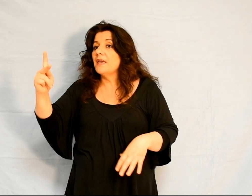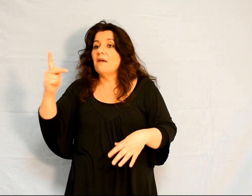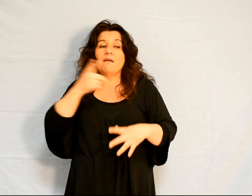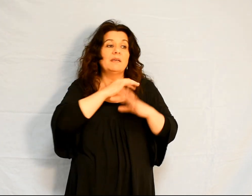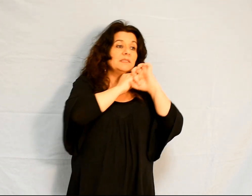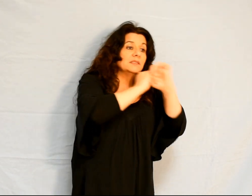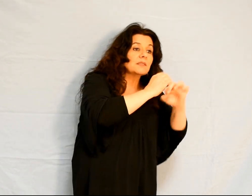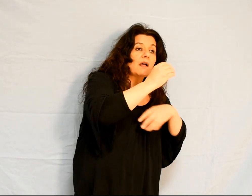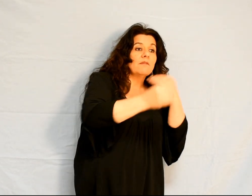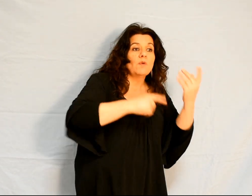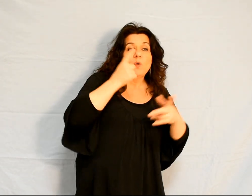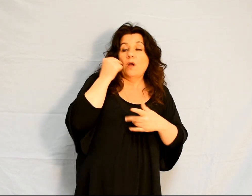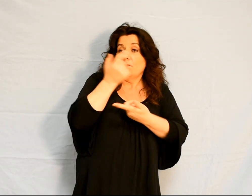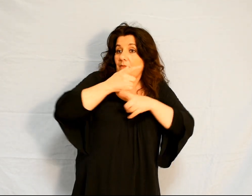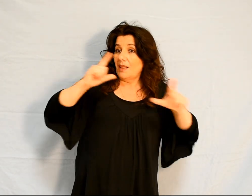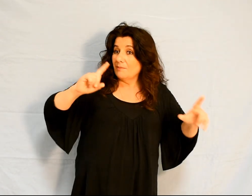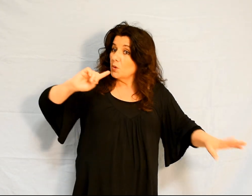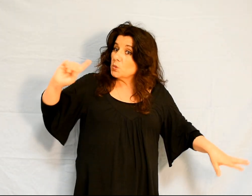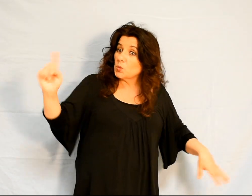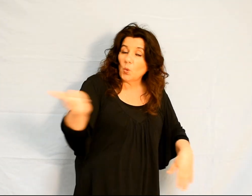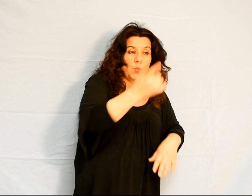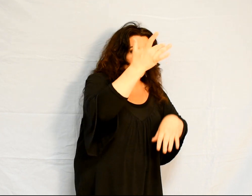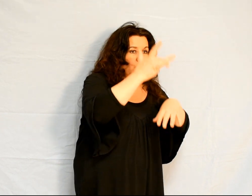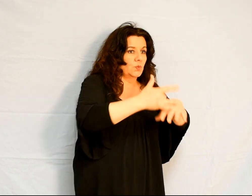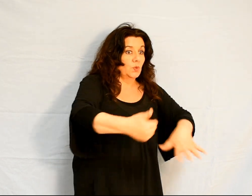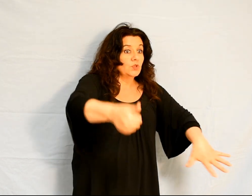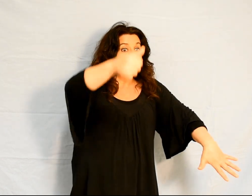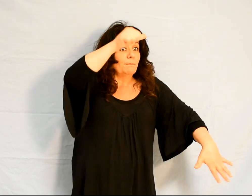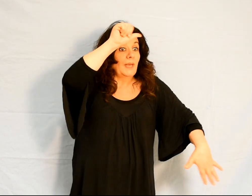nous avons été baptisés pour former un seul corps.